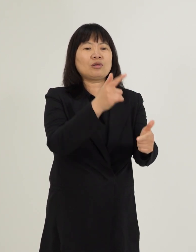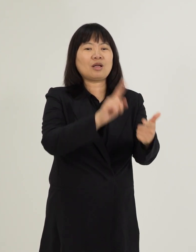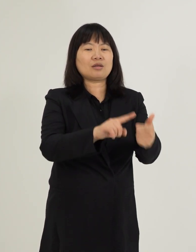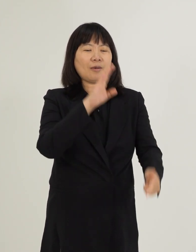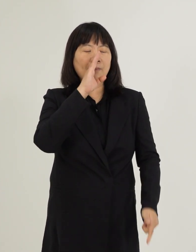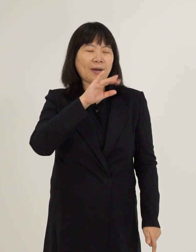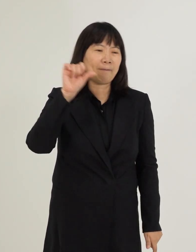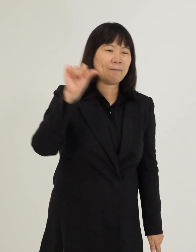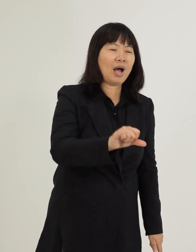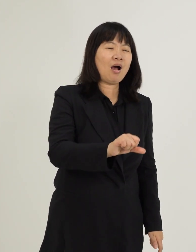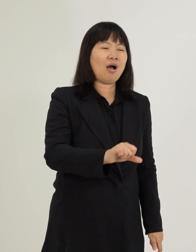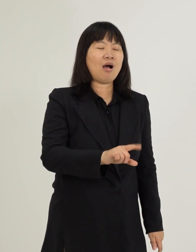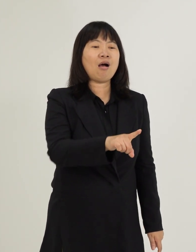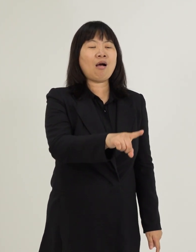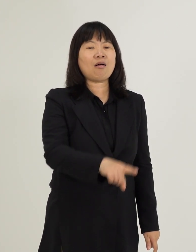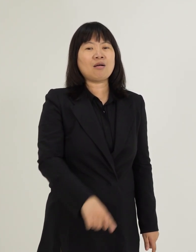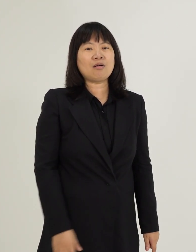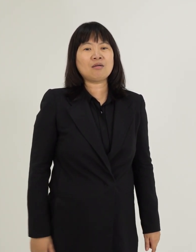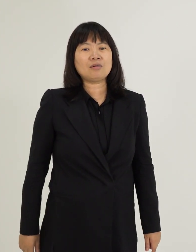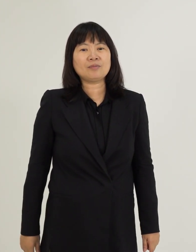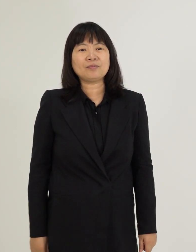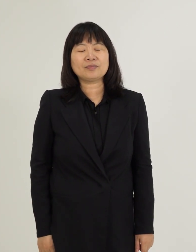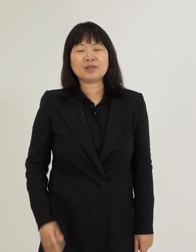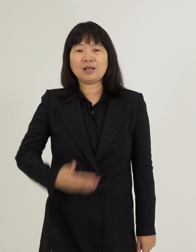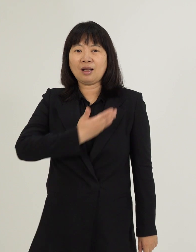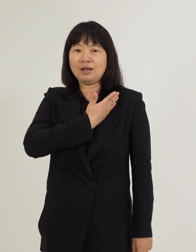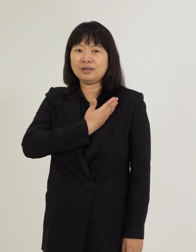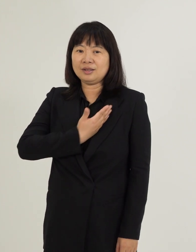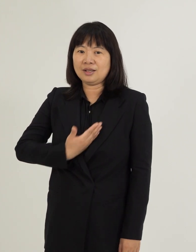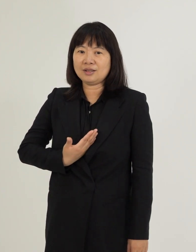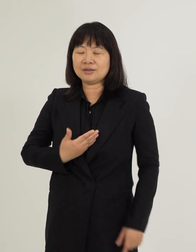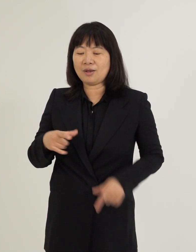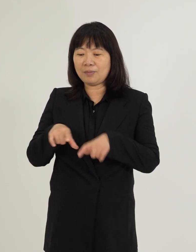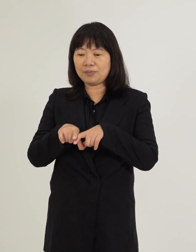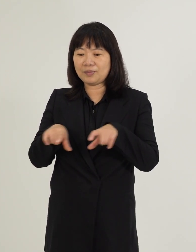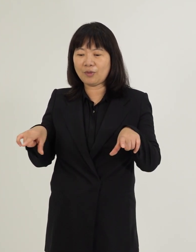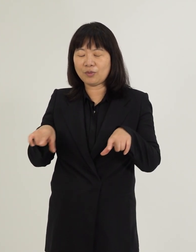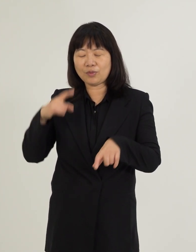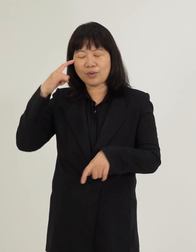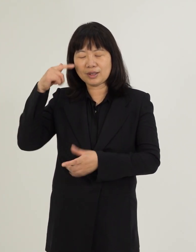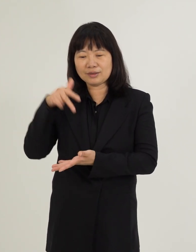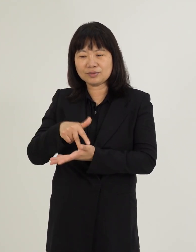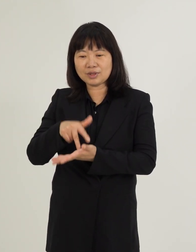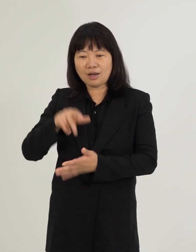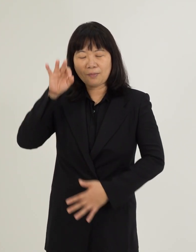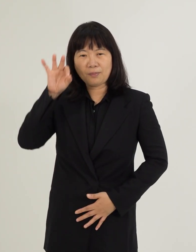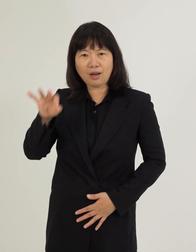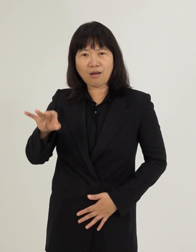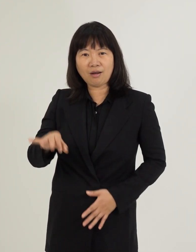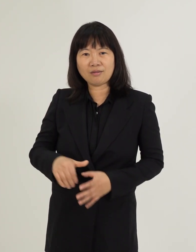버리십니다. 너무 제자들의 평소 시각에서는